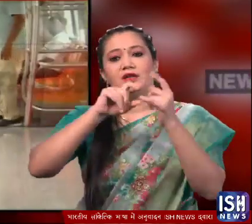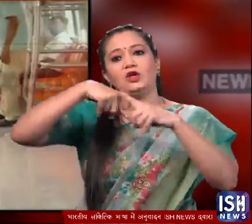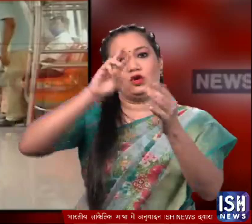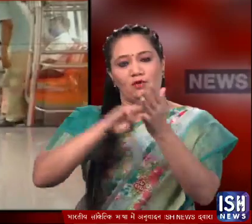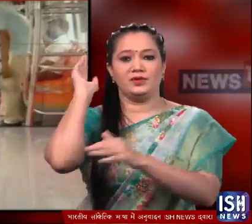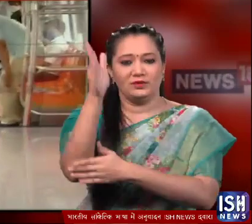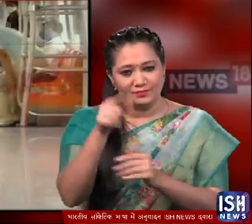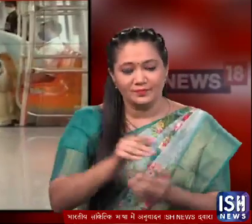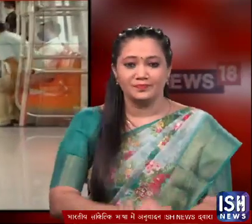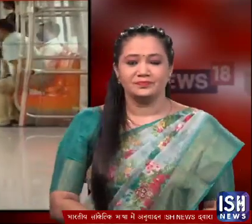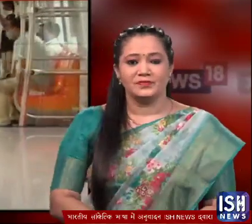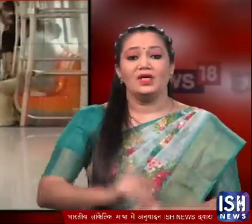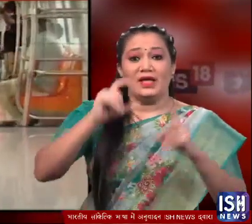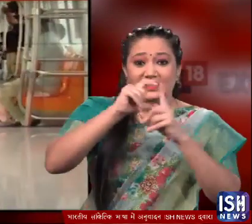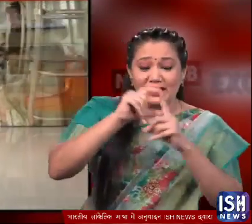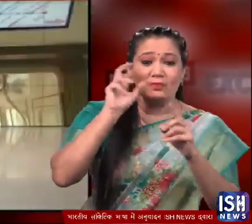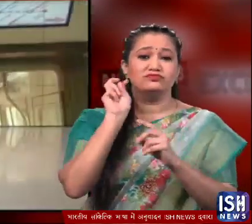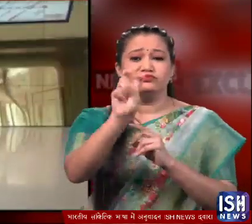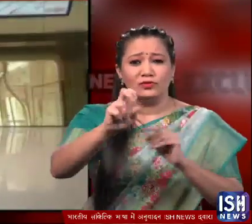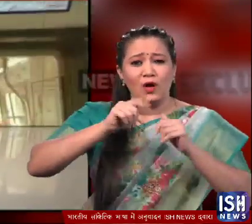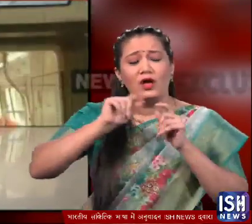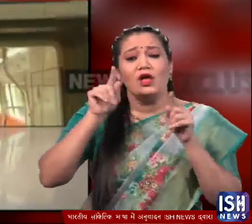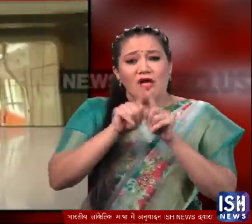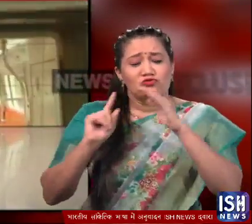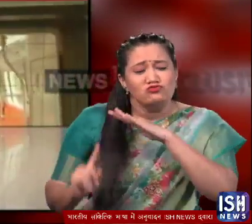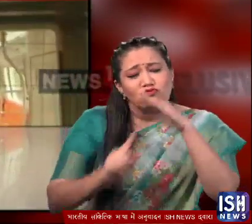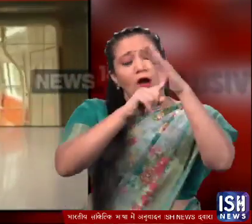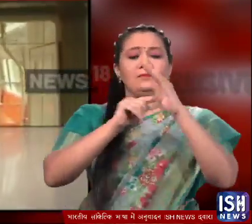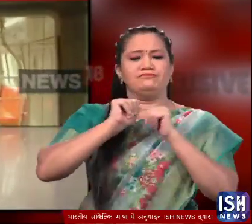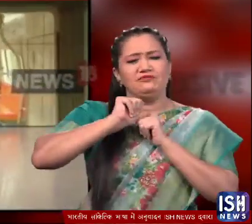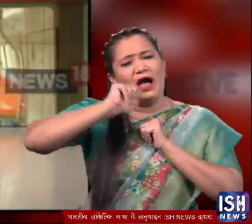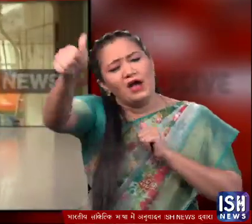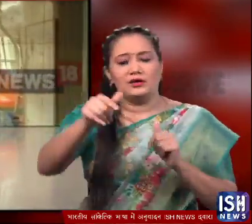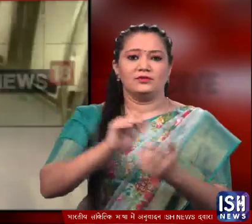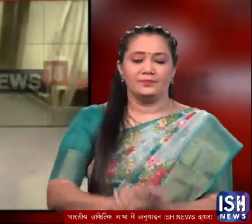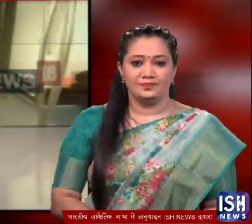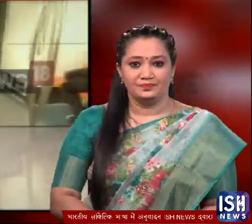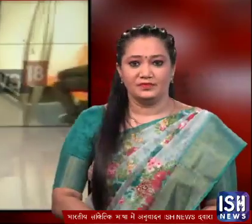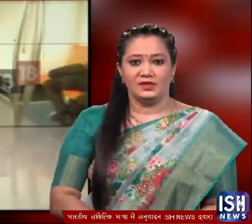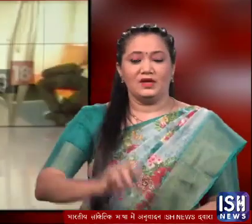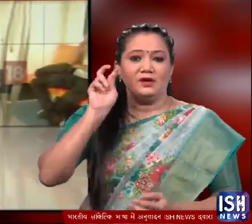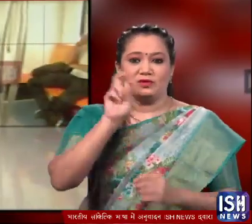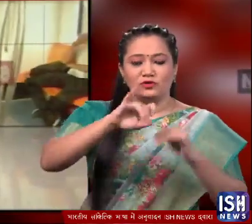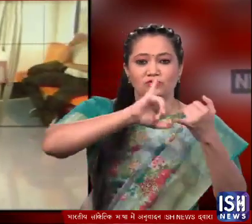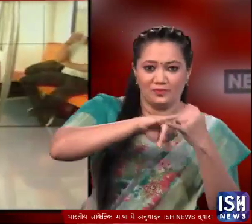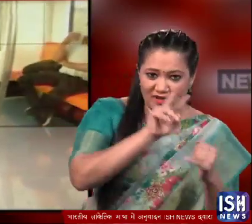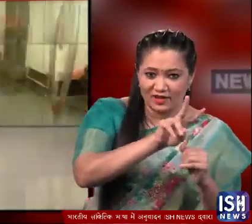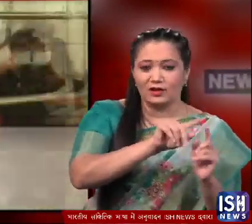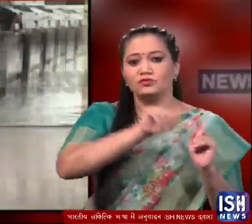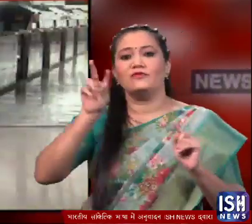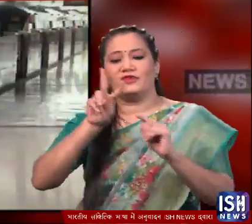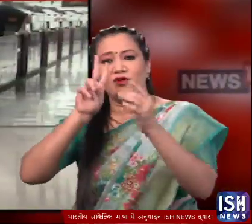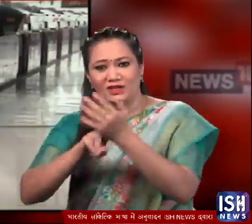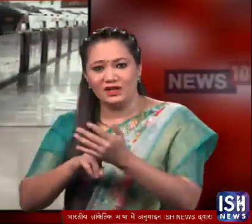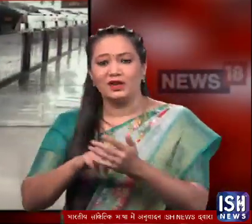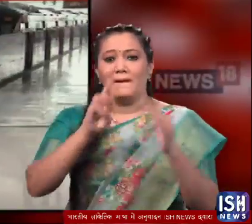के साथ ये दिल्ली मेट्रो का सबसे लंबा रूट बन गया। अब तक मेट्रो शिव विहार से विनोद नगर और मजलिस